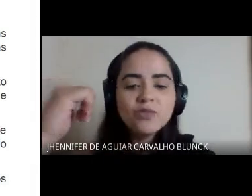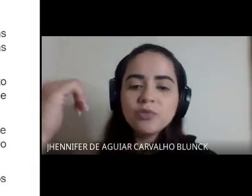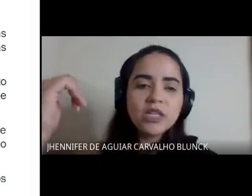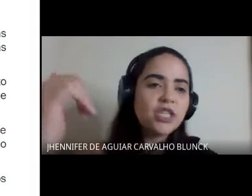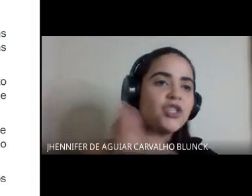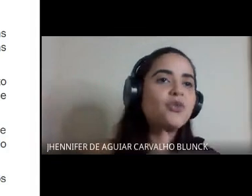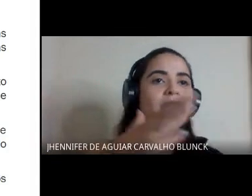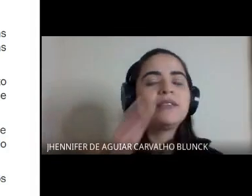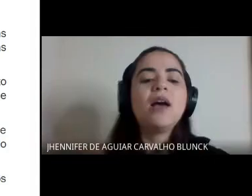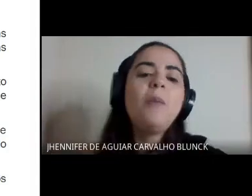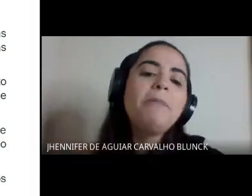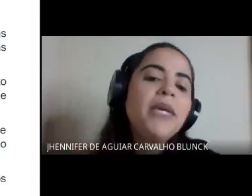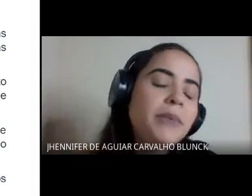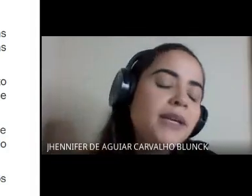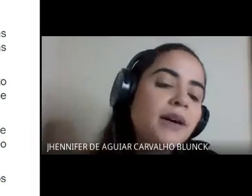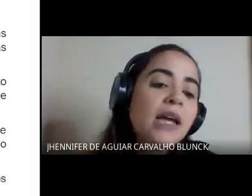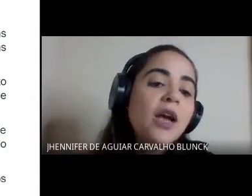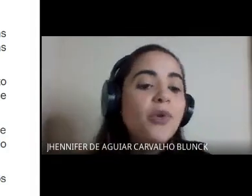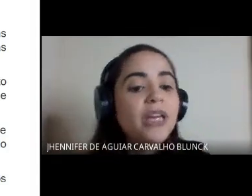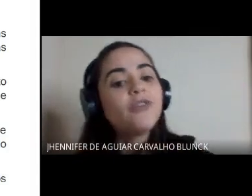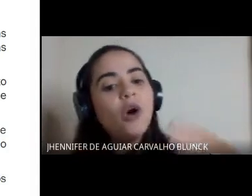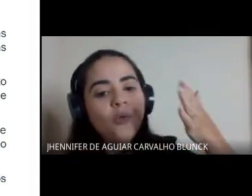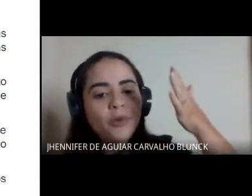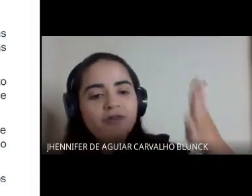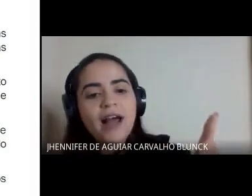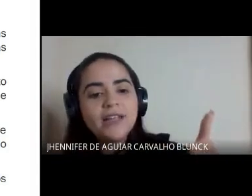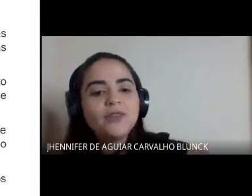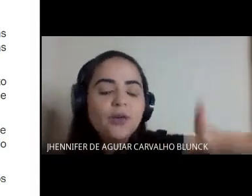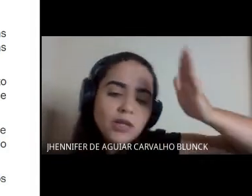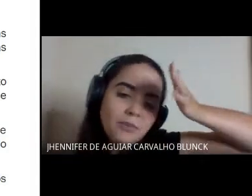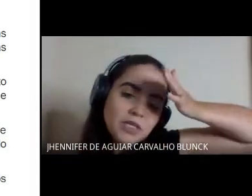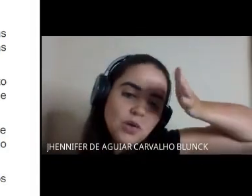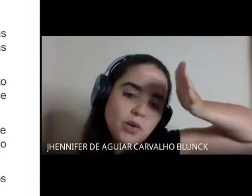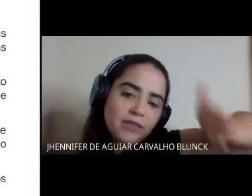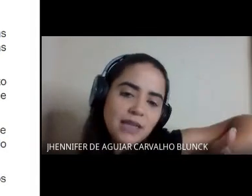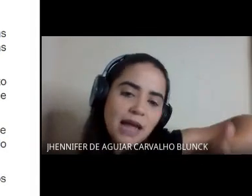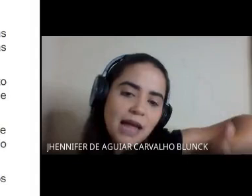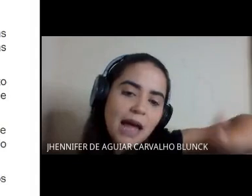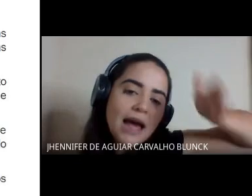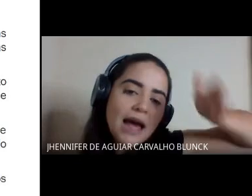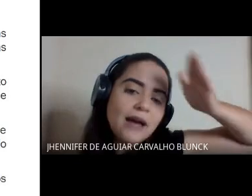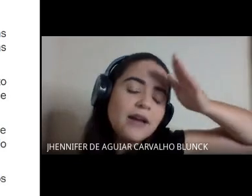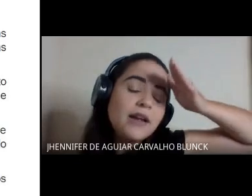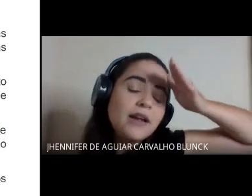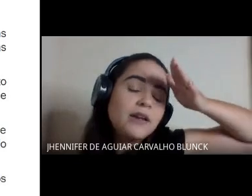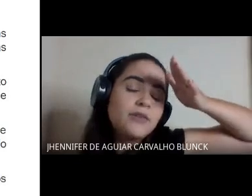apenas uma gesticulação, uma mímica, porque ficou comprovado que quando a pessoa está